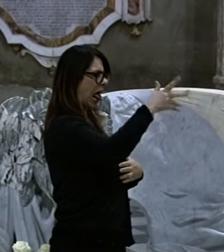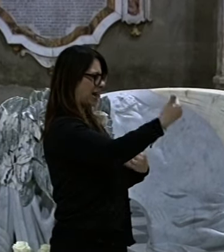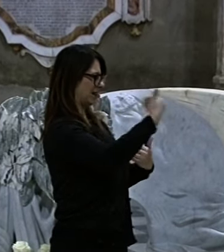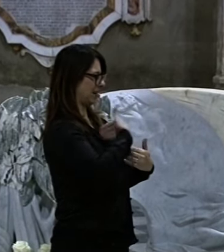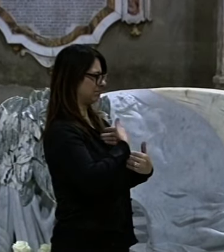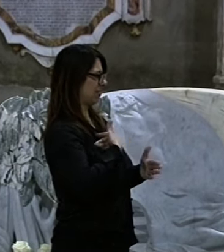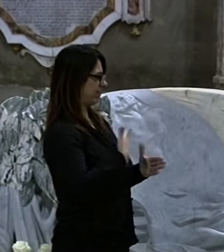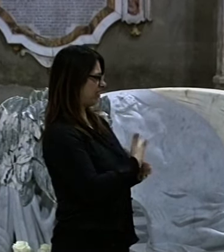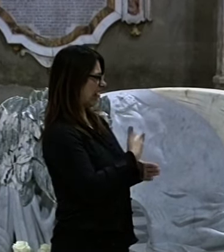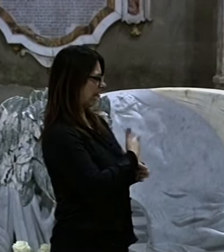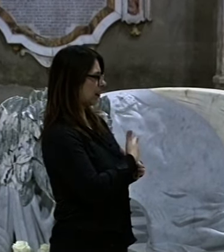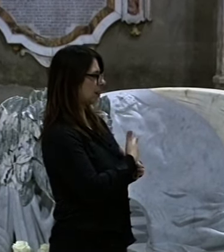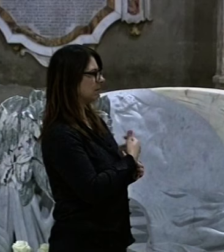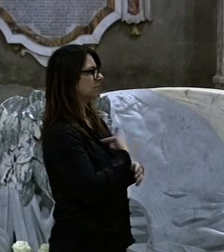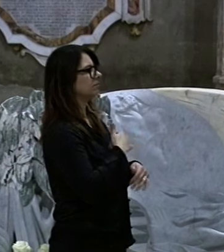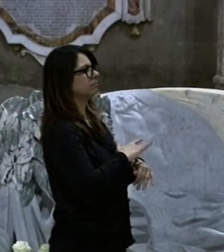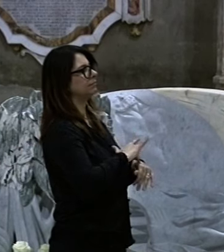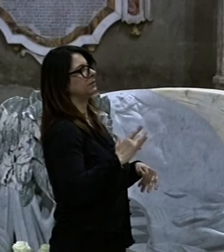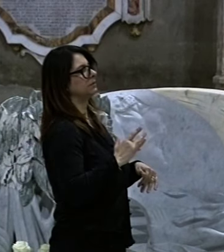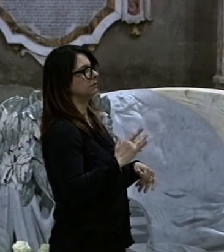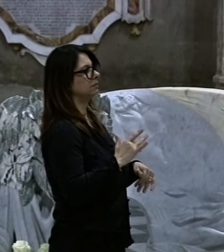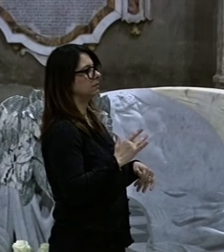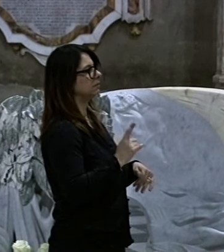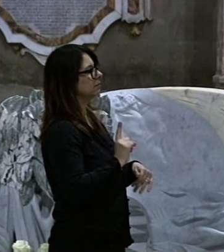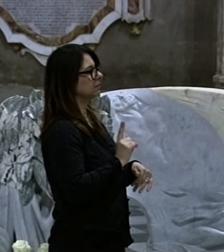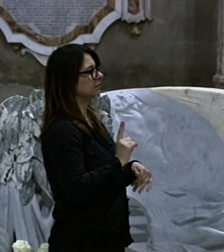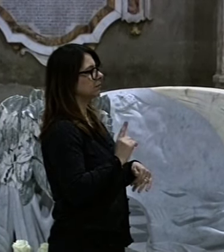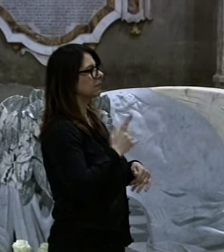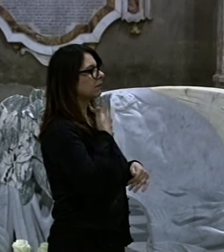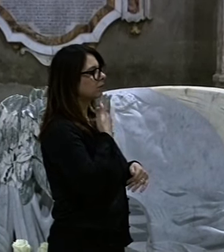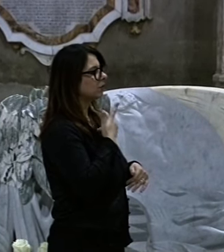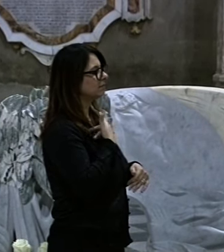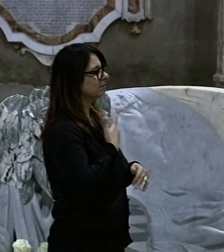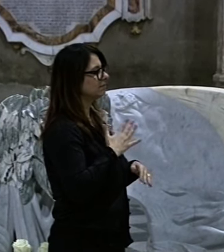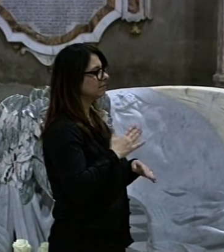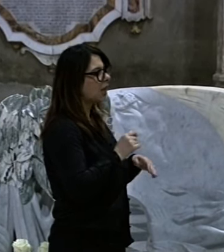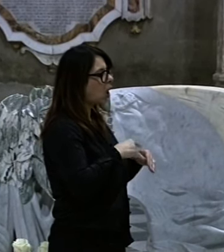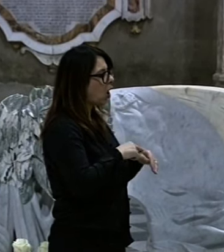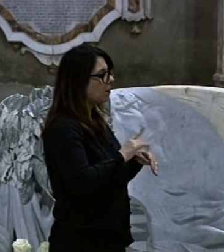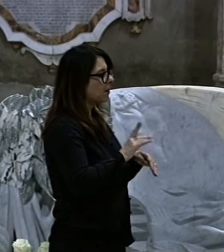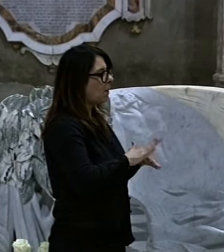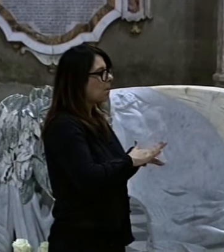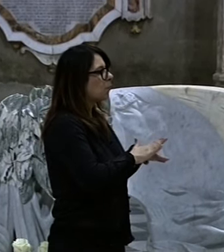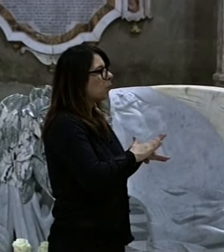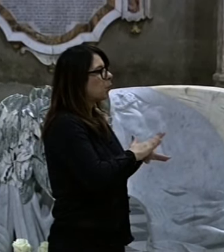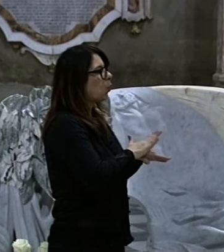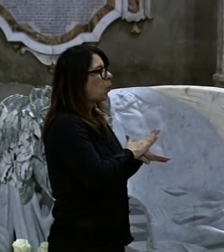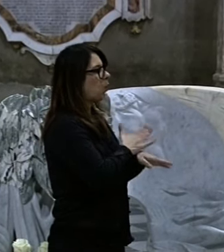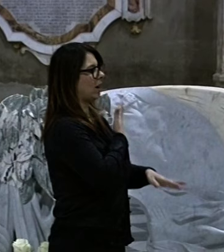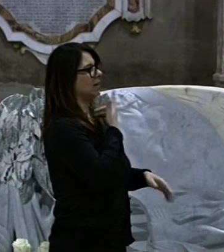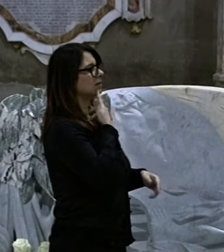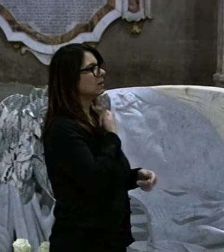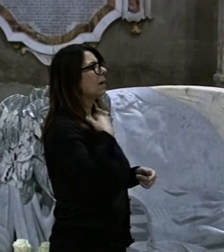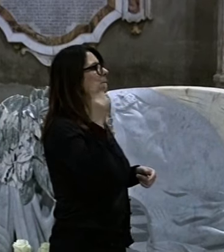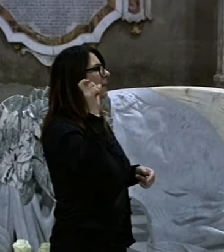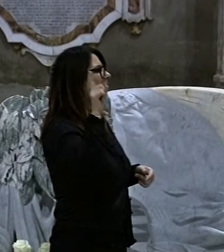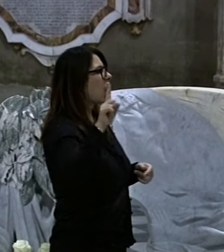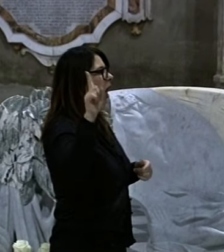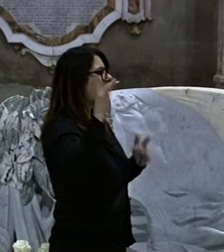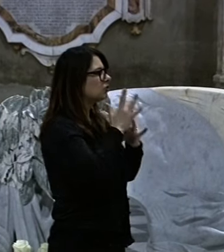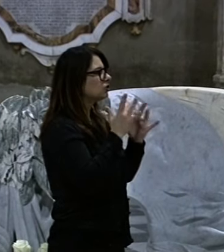arrivare al perdono, facciamo fatica. Ma se noi sentissimo davvero la parola di Gesù che ci dice che